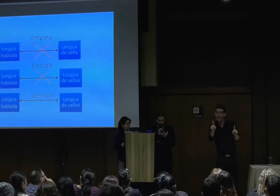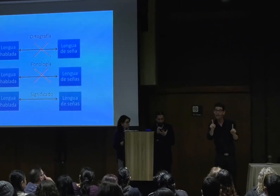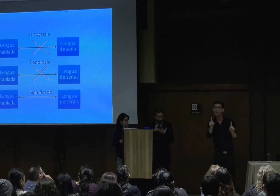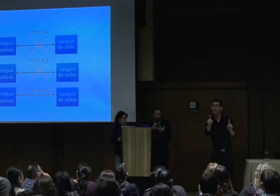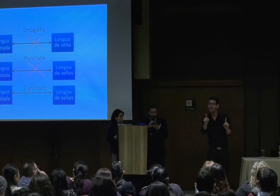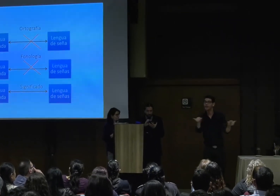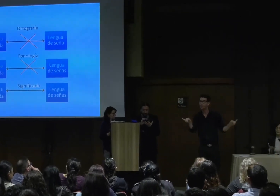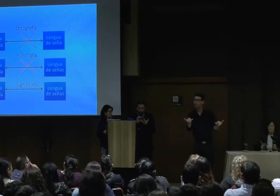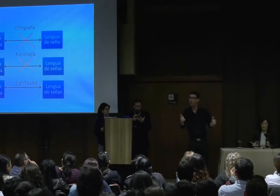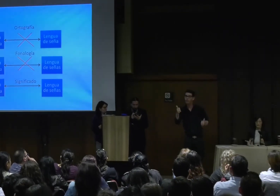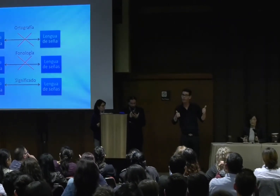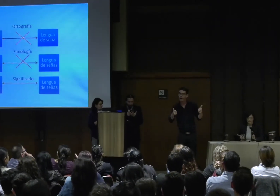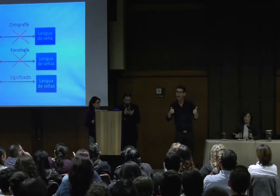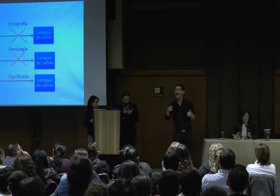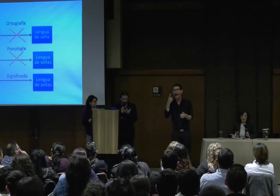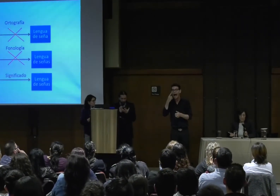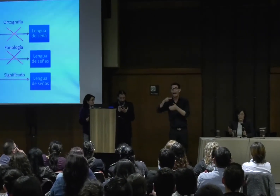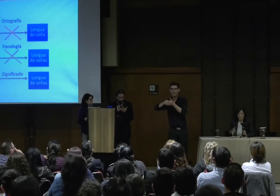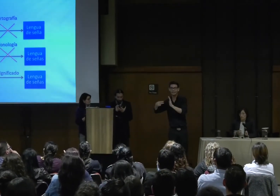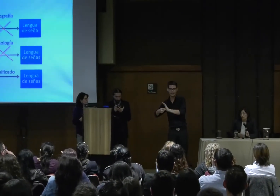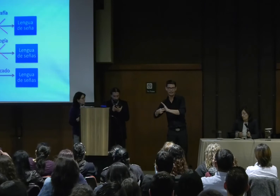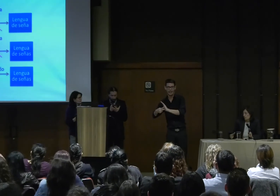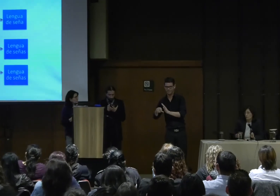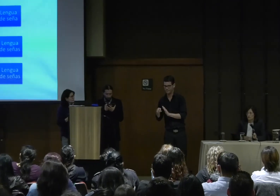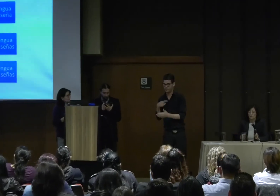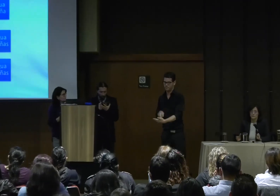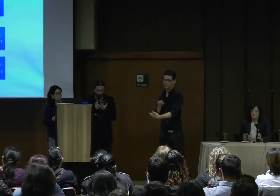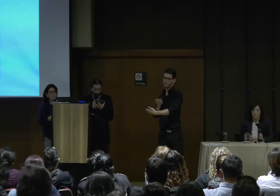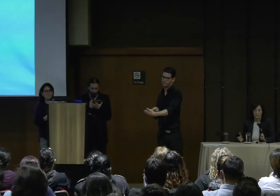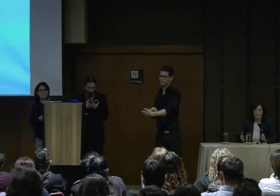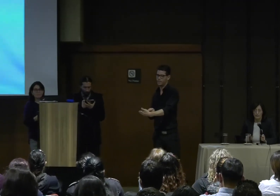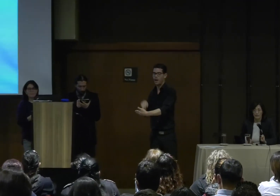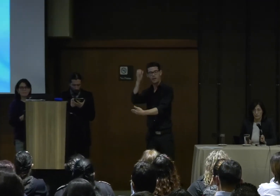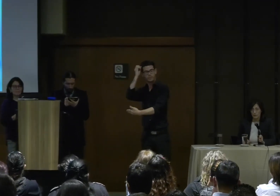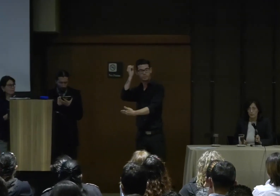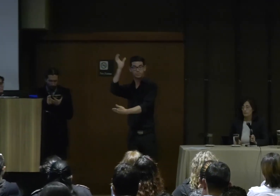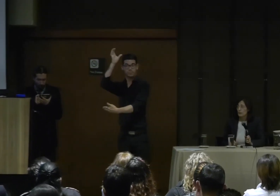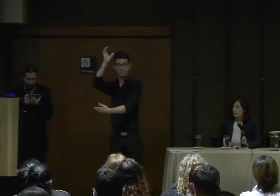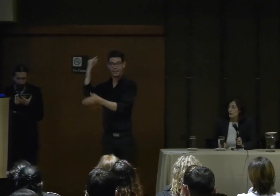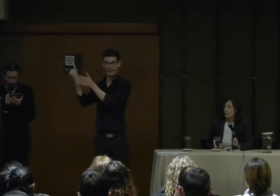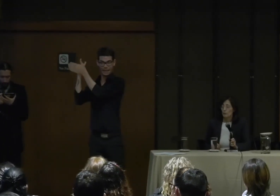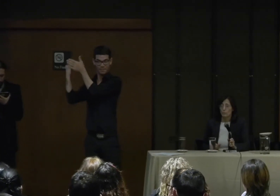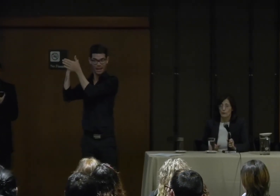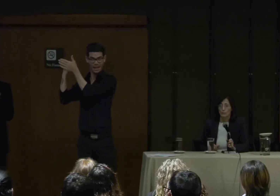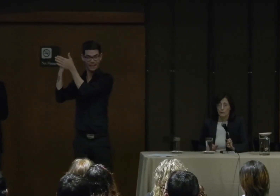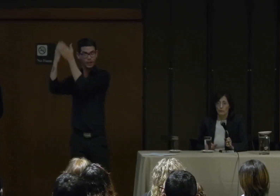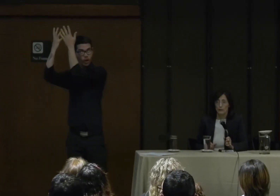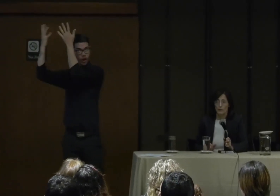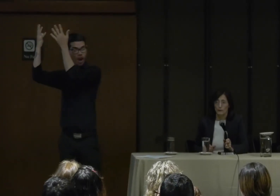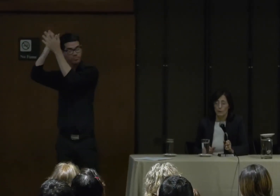la parte de la semántica, del significado, o sea, los conceptos sí se comparten en las dos lenguas. Pero como